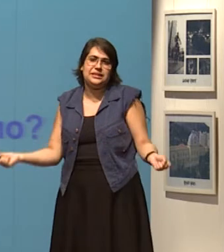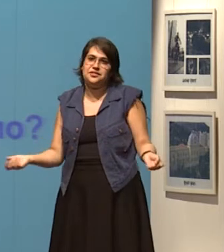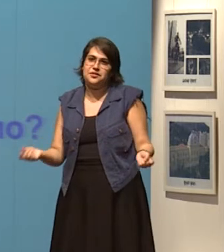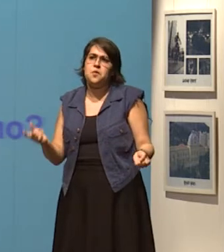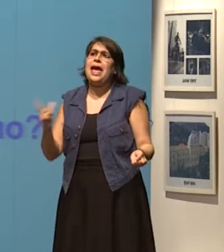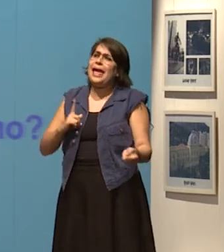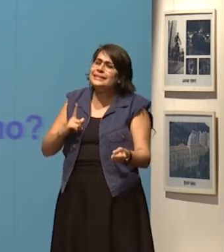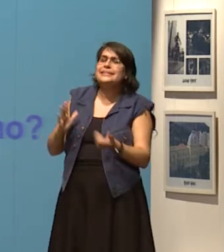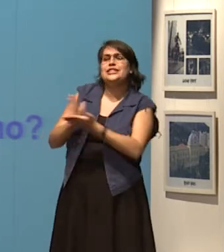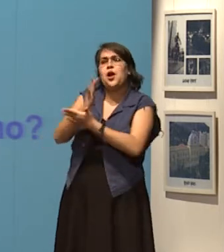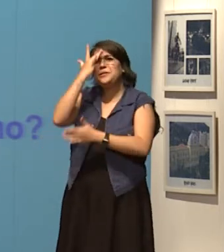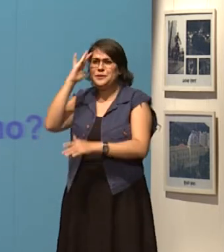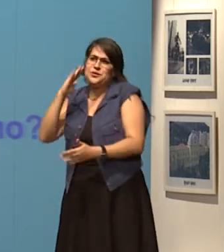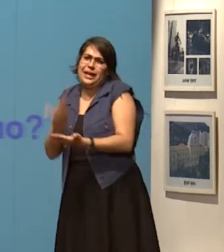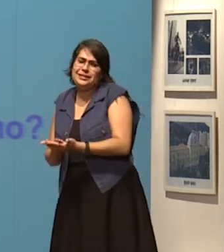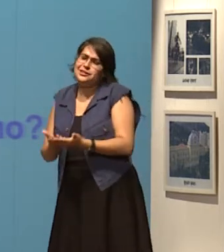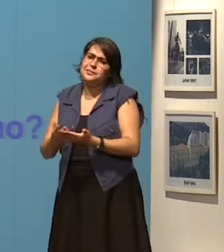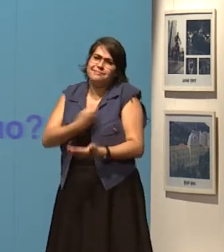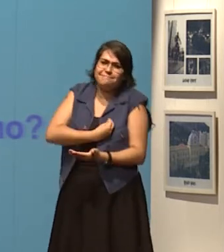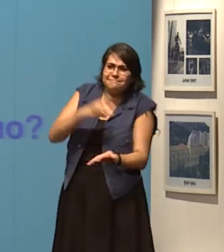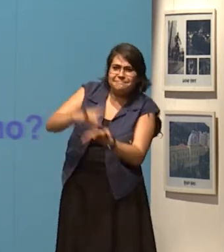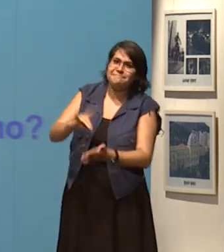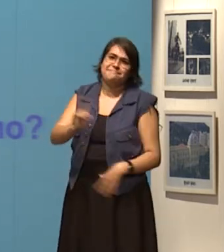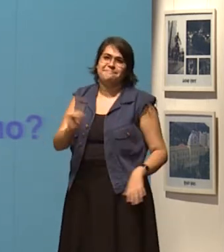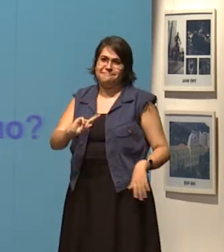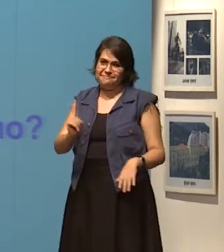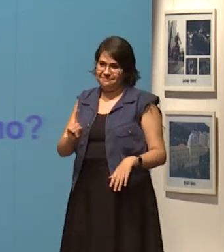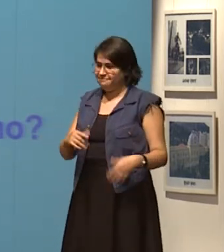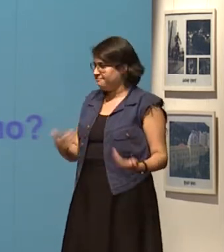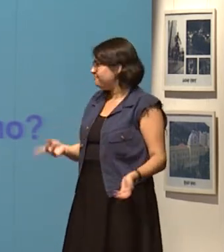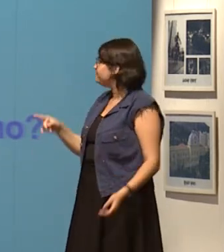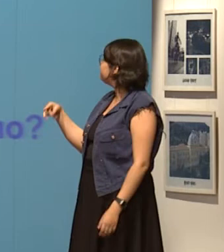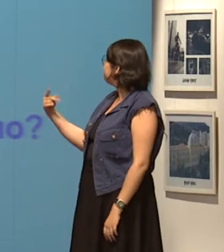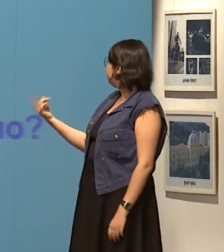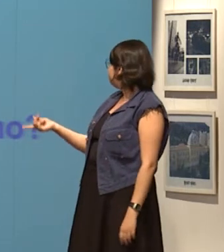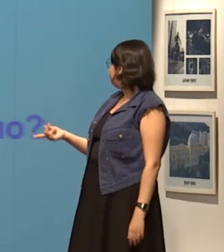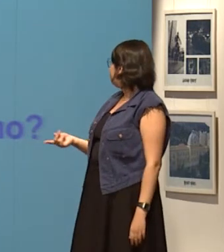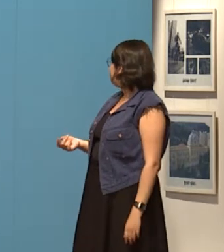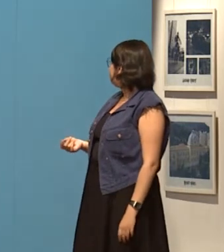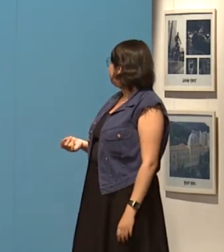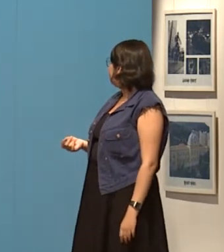o homem, isso é quase impossível de acontecer. Existem alguns casos, algumas pessoas que acreditam nisso, mas na prática isso não acontece.